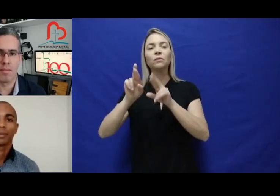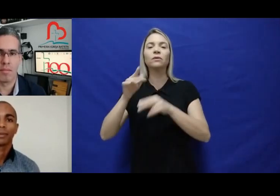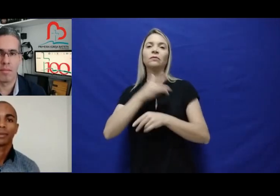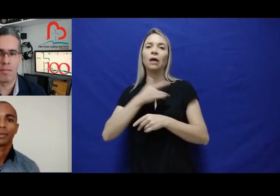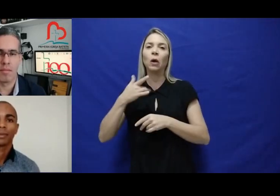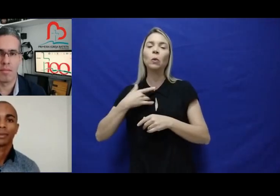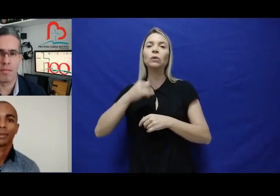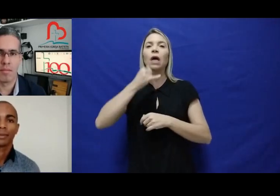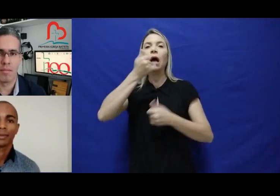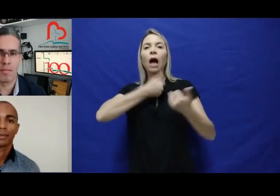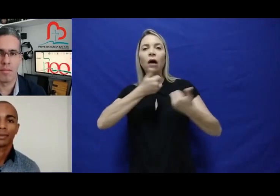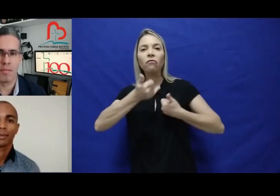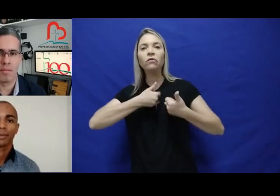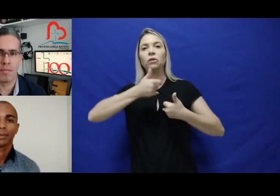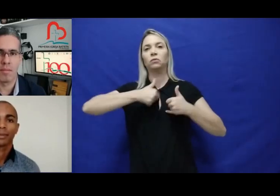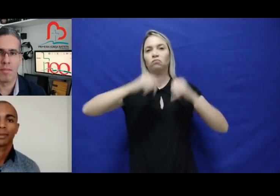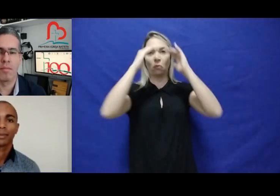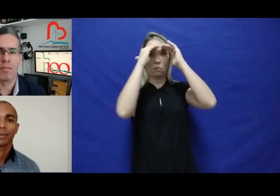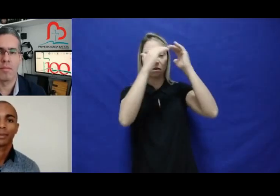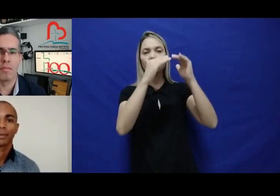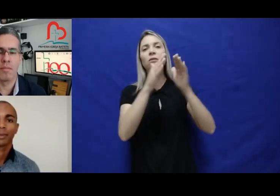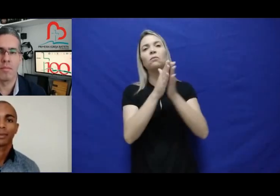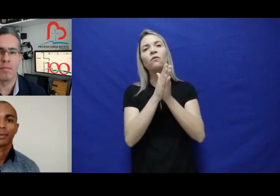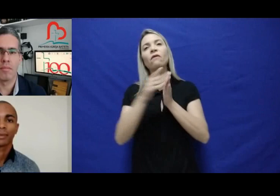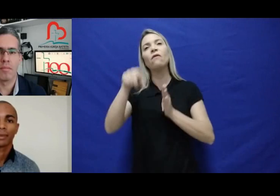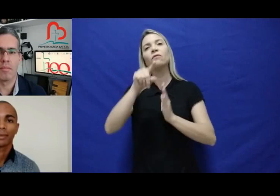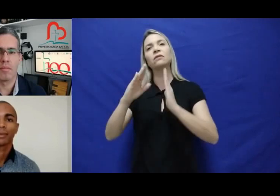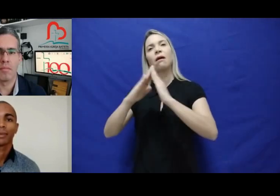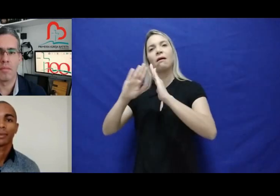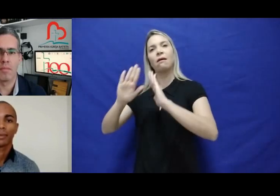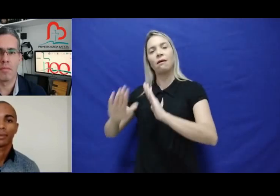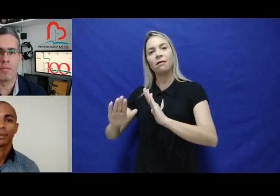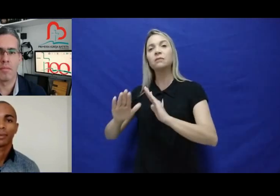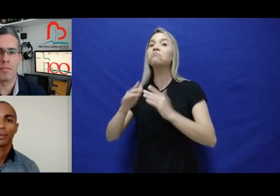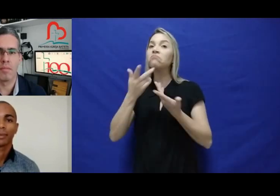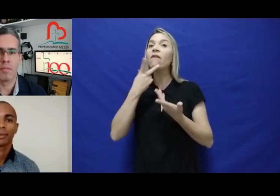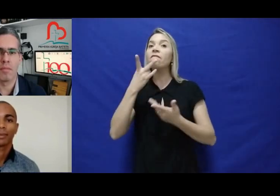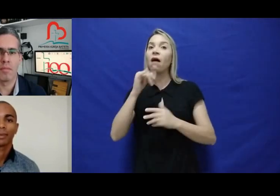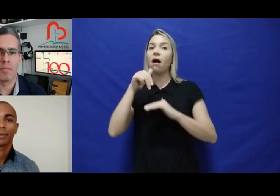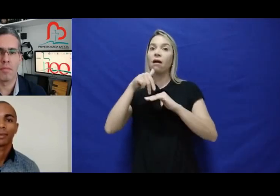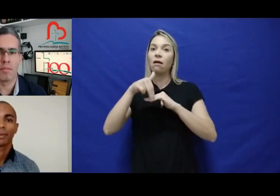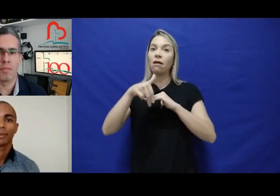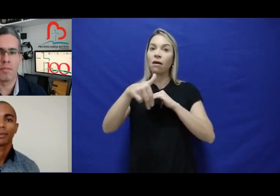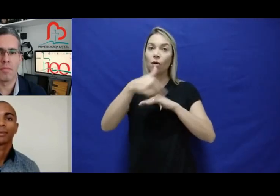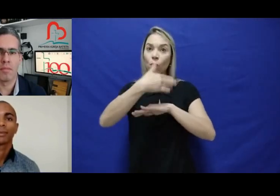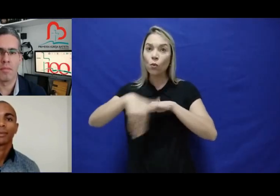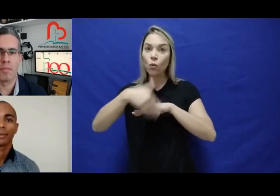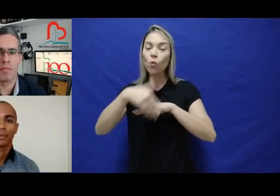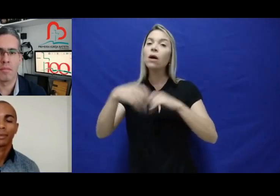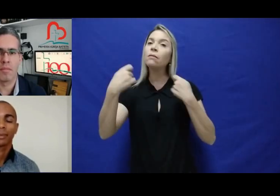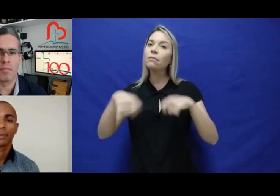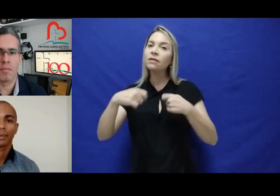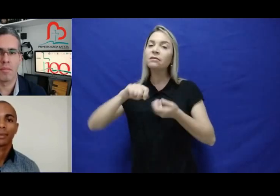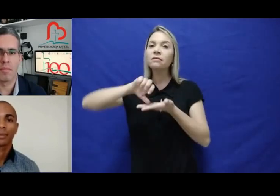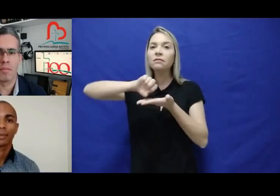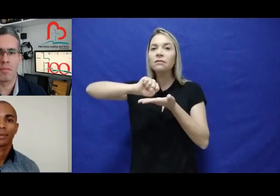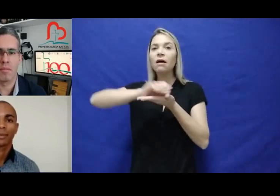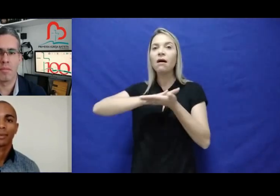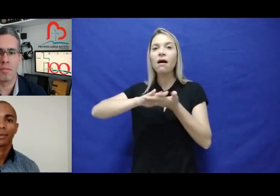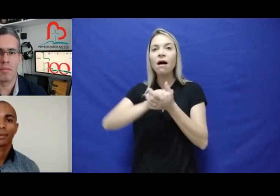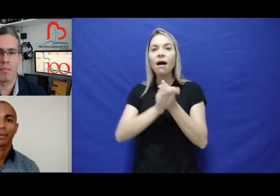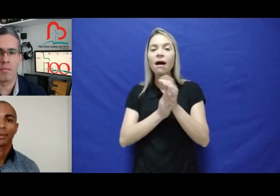Se você pode, permaneça em casa. Se você precisa sair de casa, não esqueça